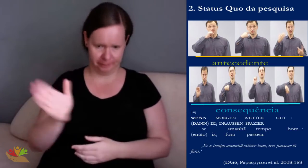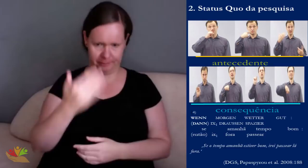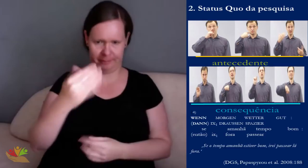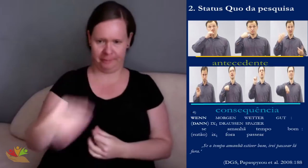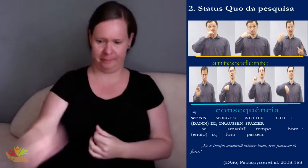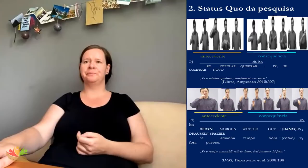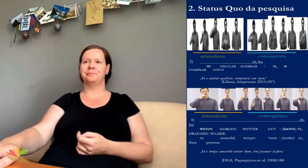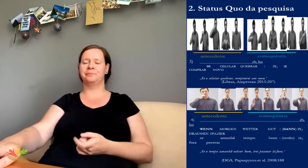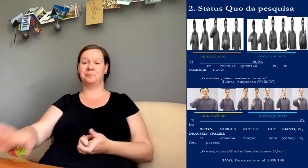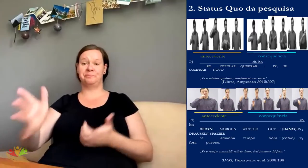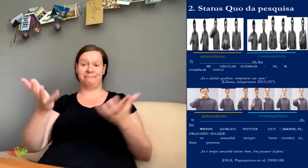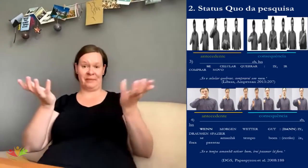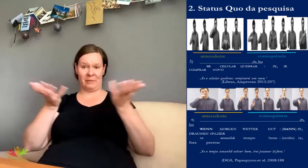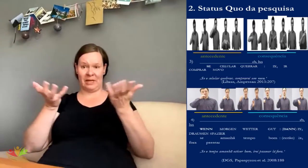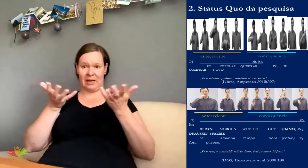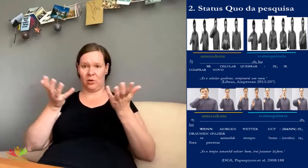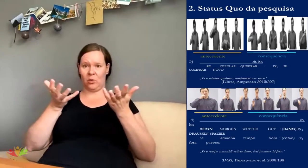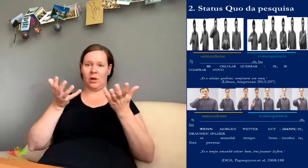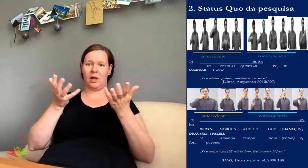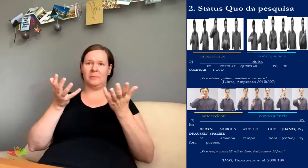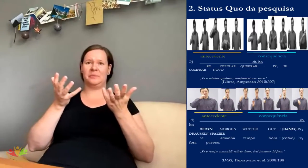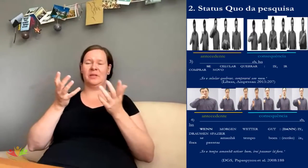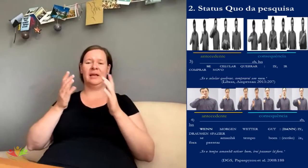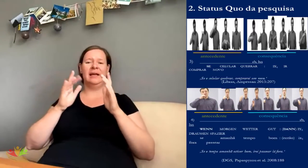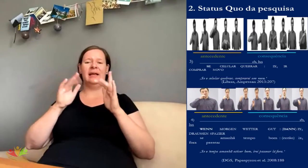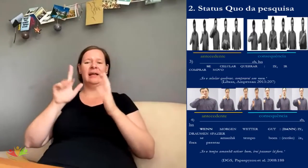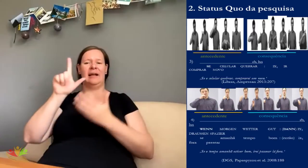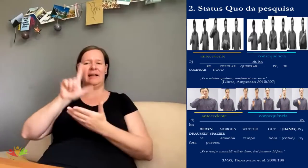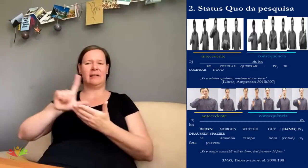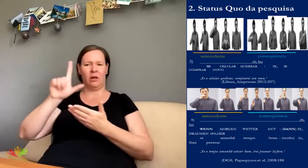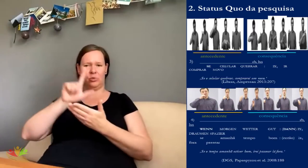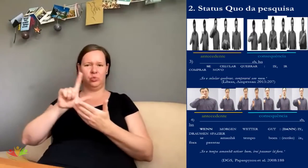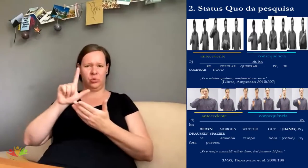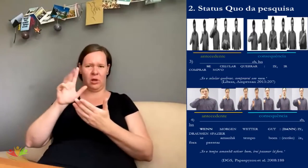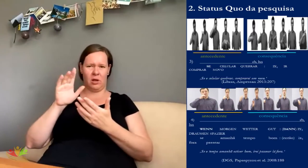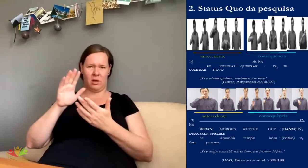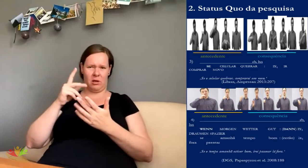pesquisa e eu quero compartilhar para vocês alguns detalhes sobre ela.